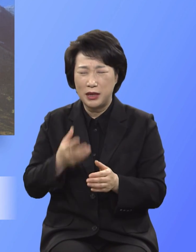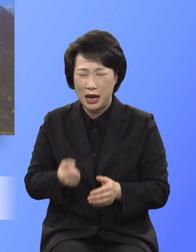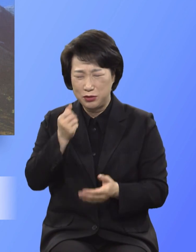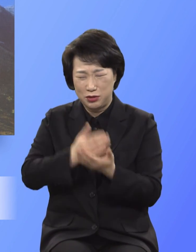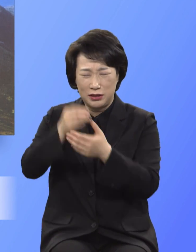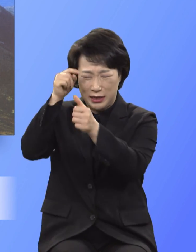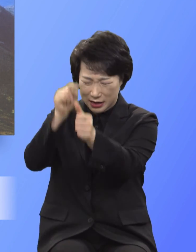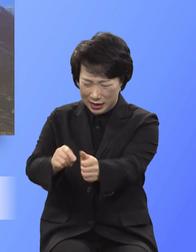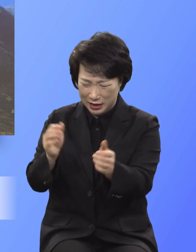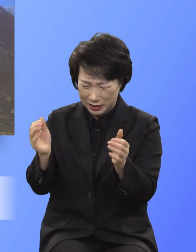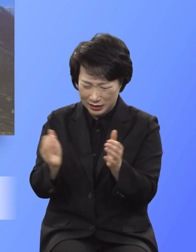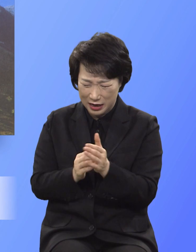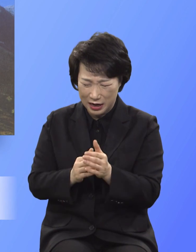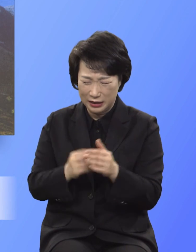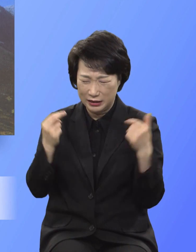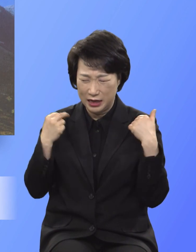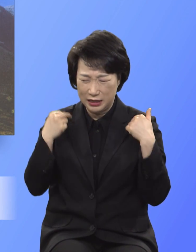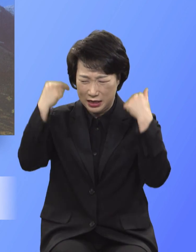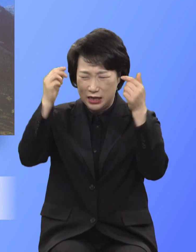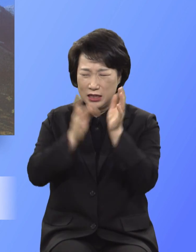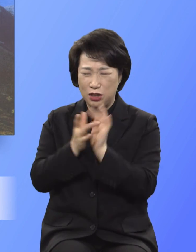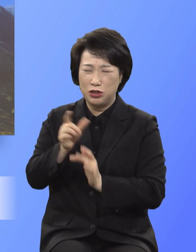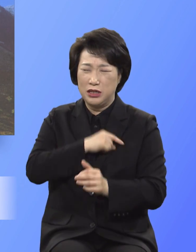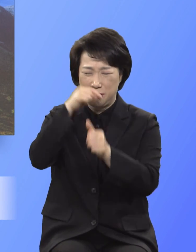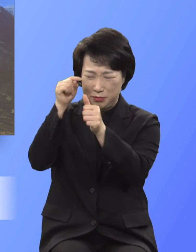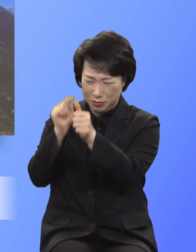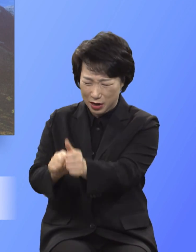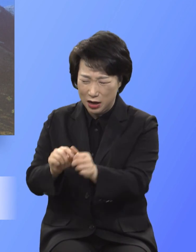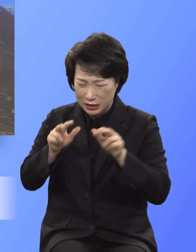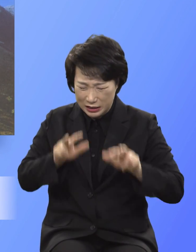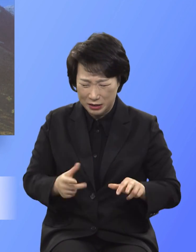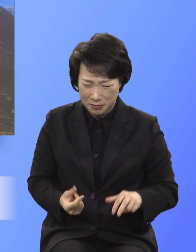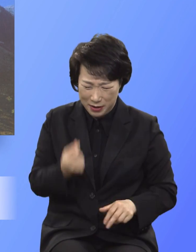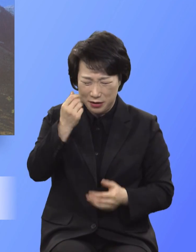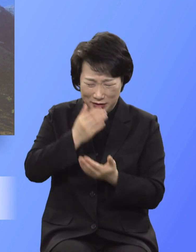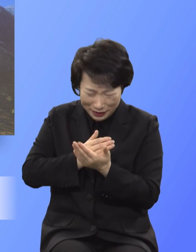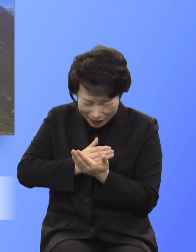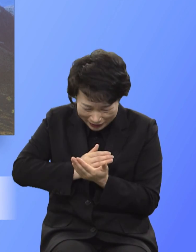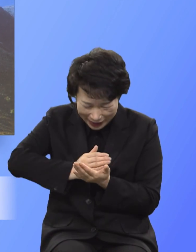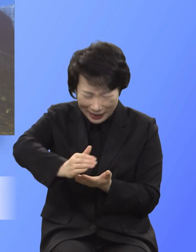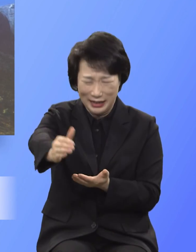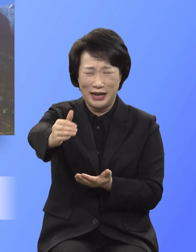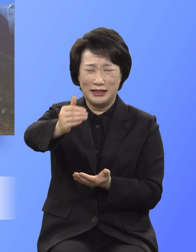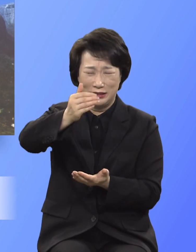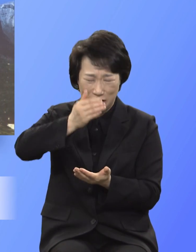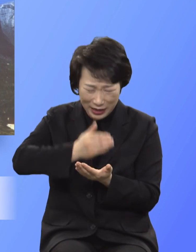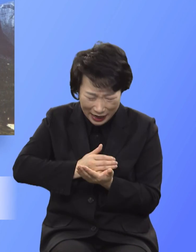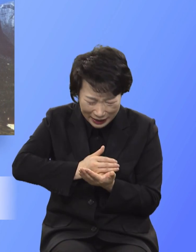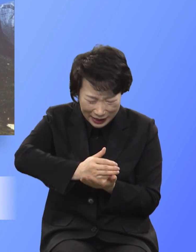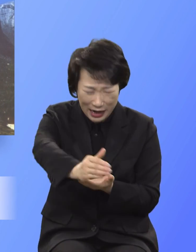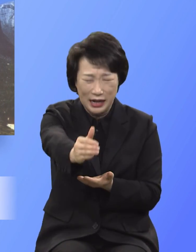가지고 떠나가라. 나사렛 예수님의 이름으로 명하노니 지금 즉시 떠나가라.